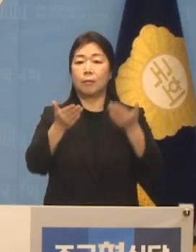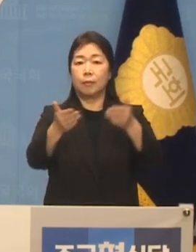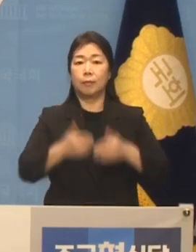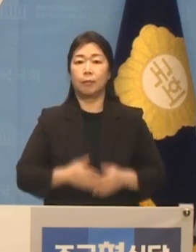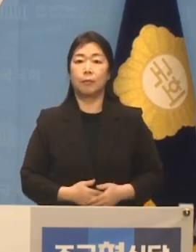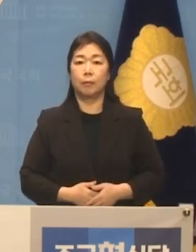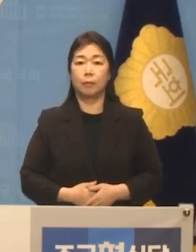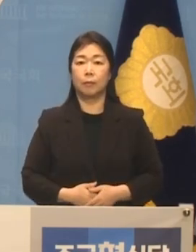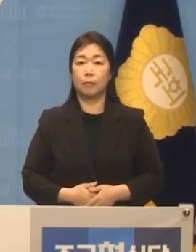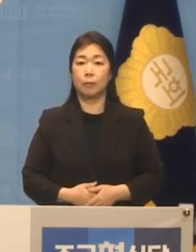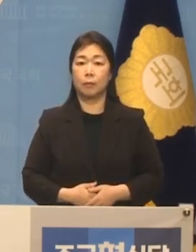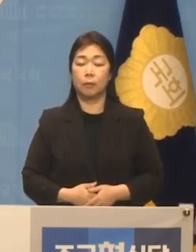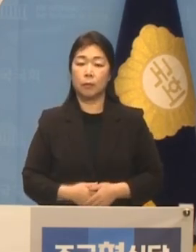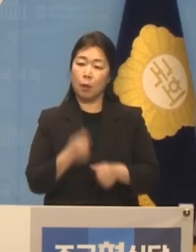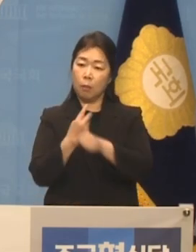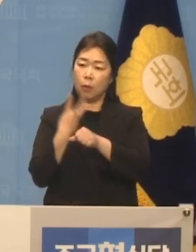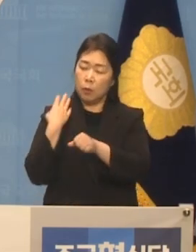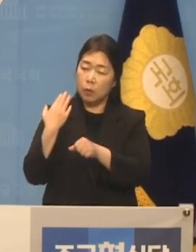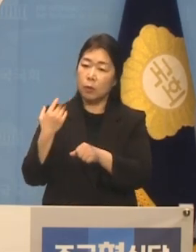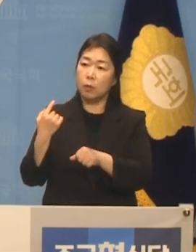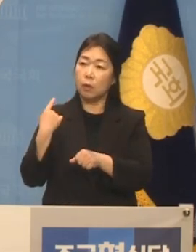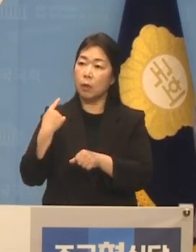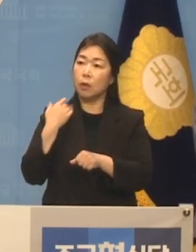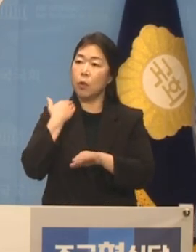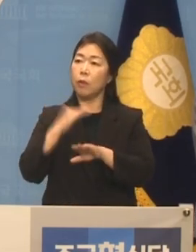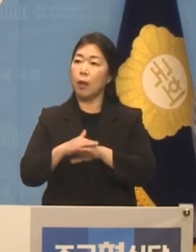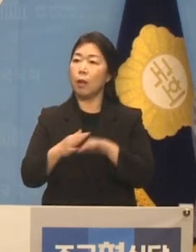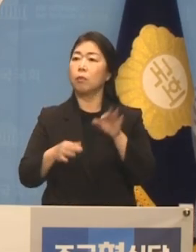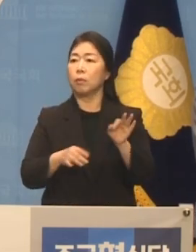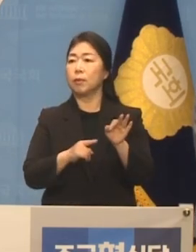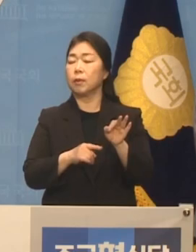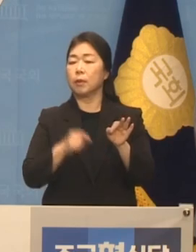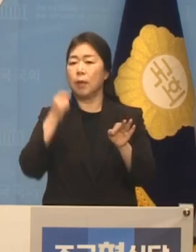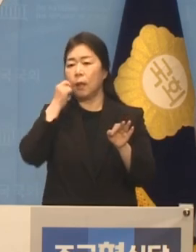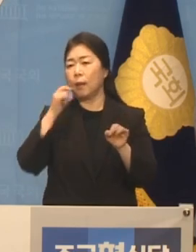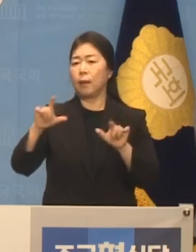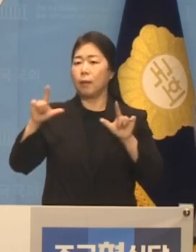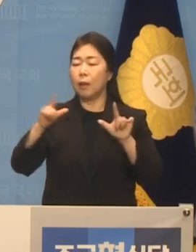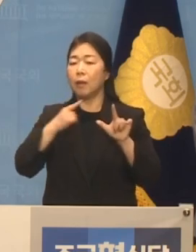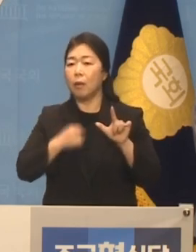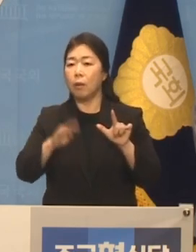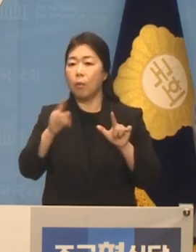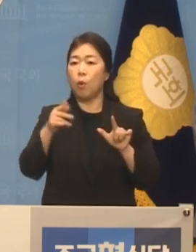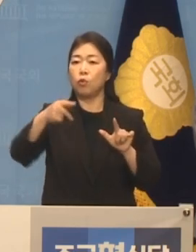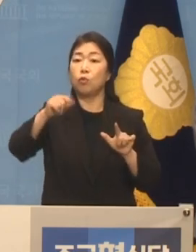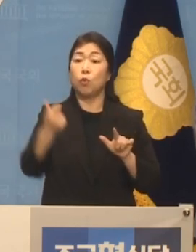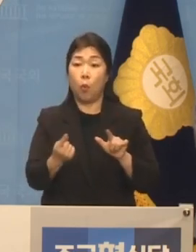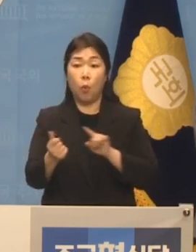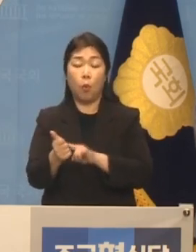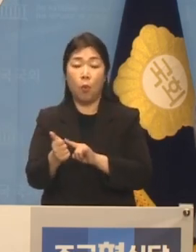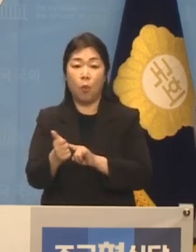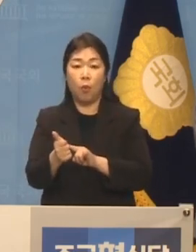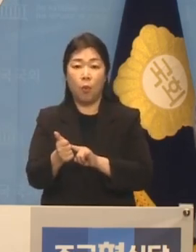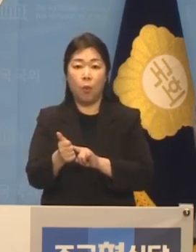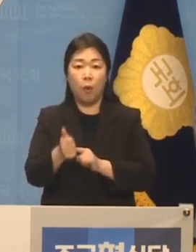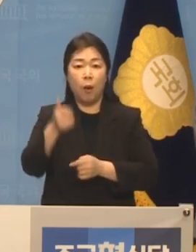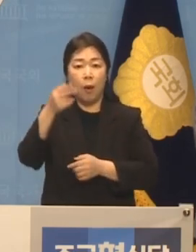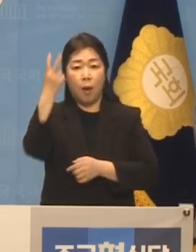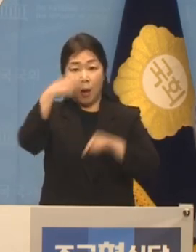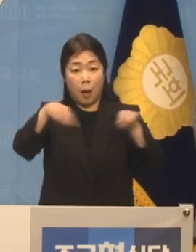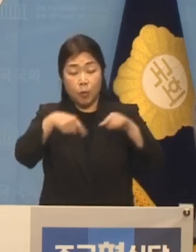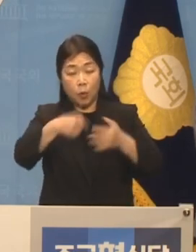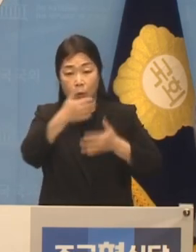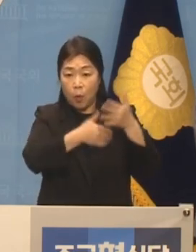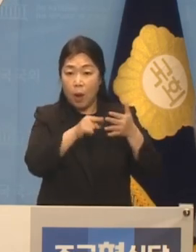합니다. 몇 년 전에 전 세계적으로 인기를 끌었던 봉준호 감독의 기생충이라는 영화를 다